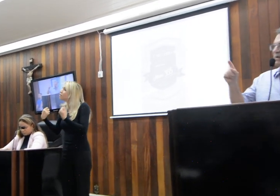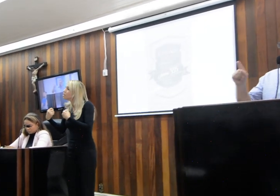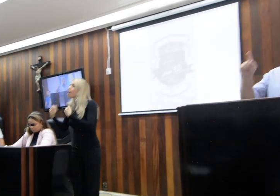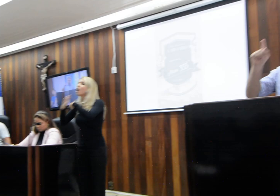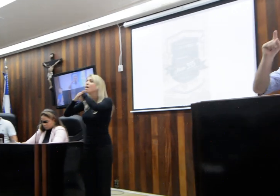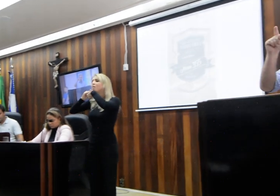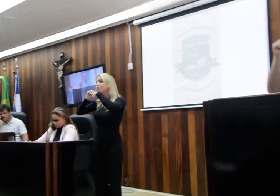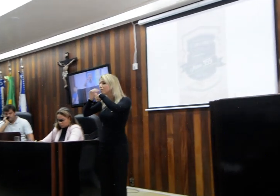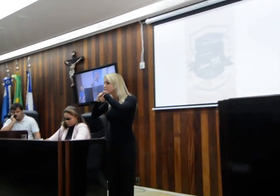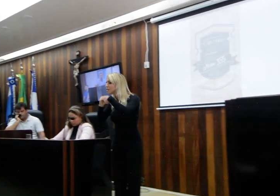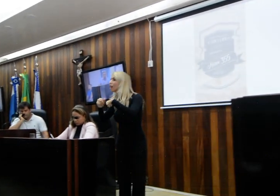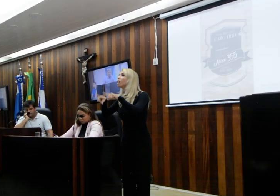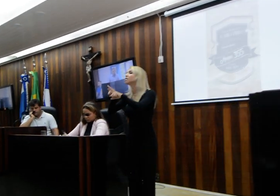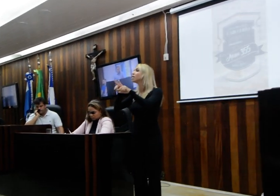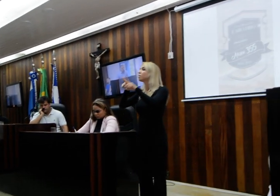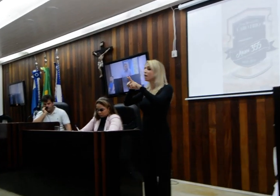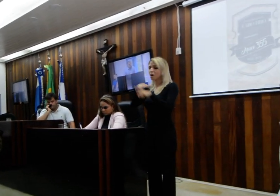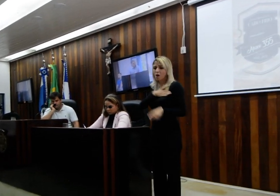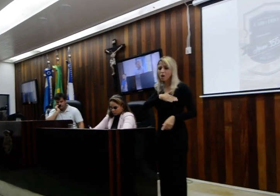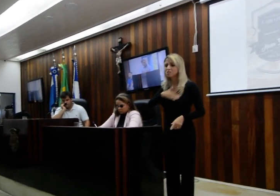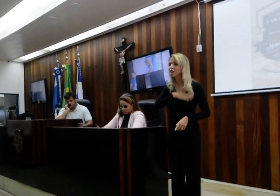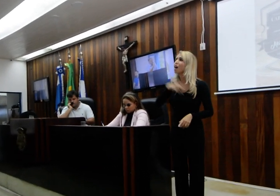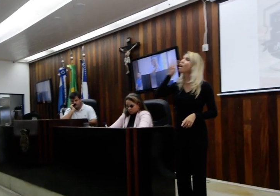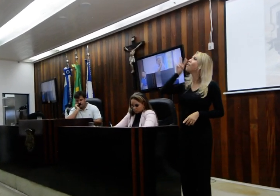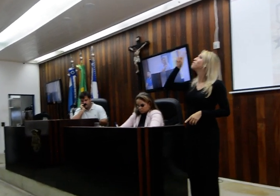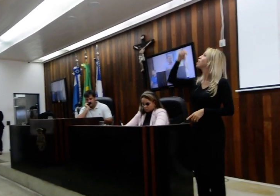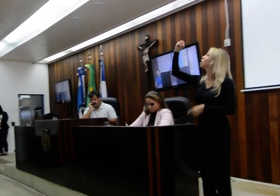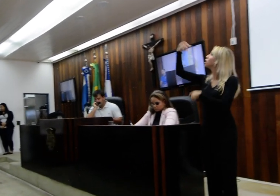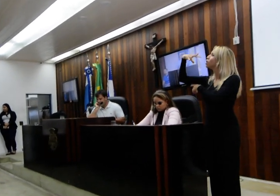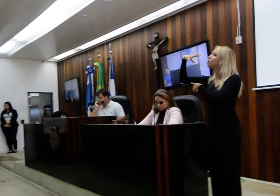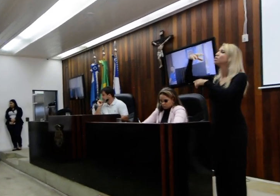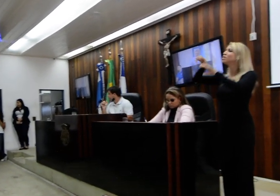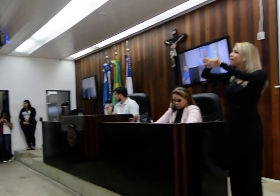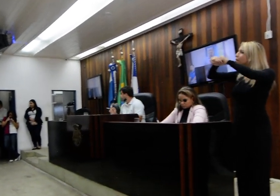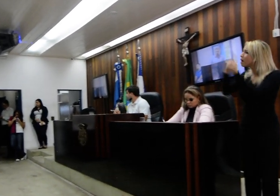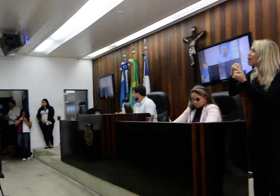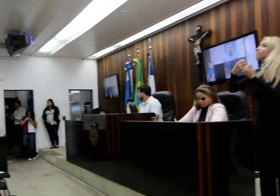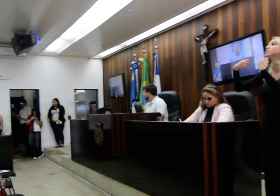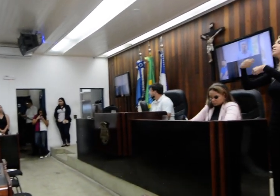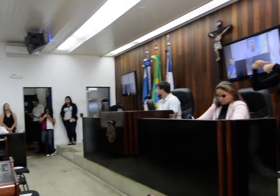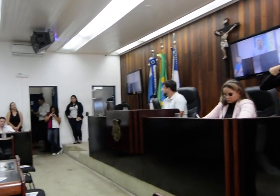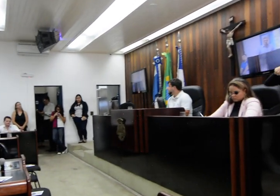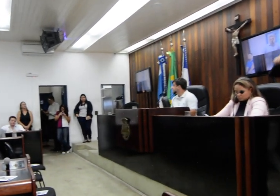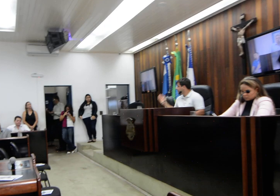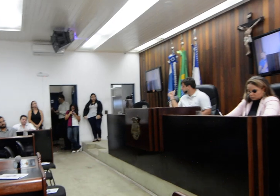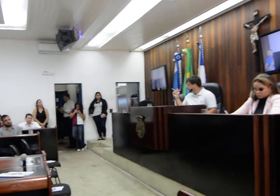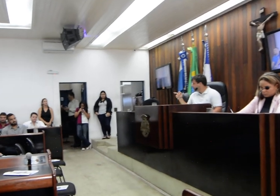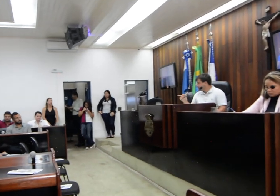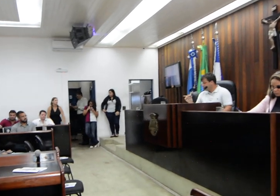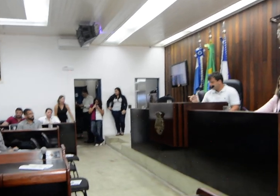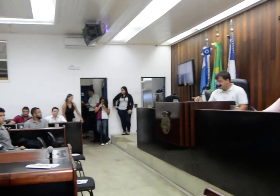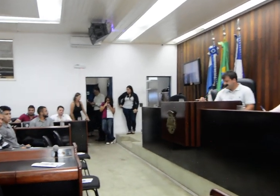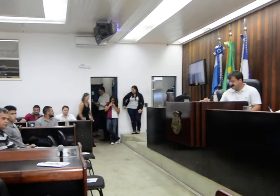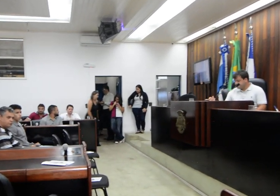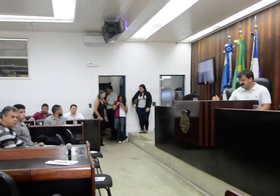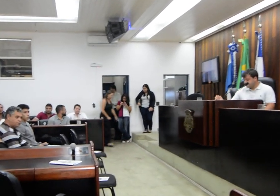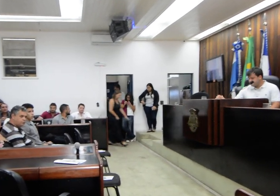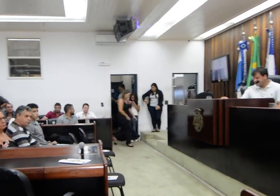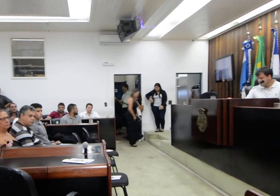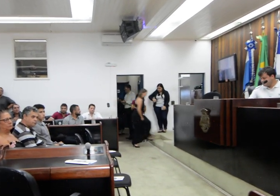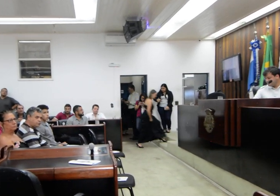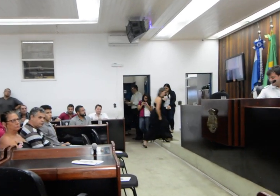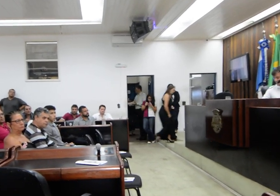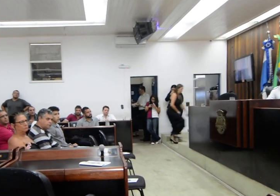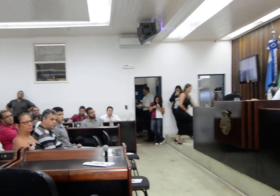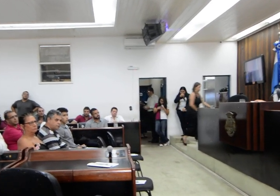cuidar de uma lâmpada queimada, precisa cuidar de uma porta que quebrou. Porque muita gente não sabe,